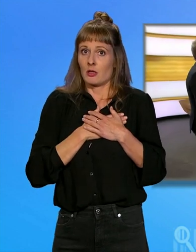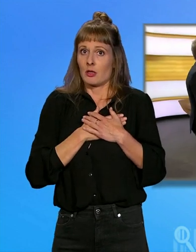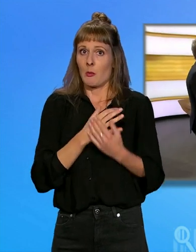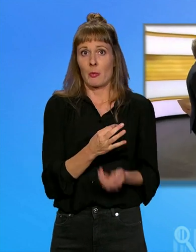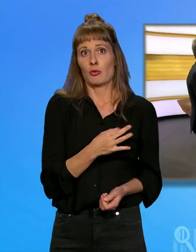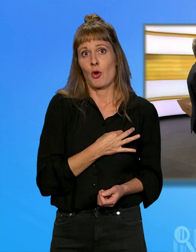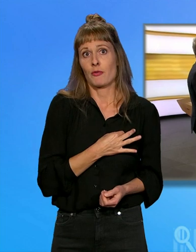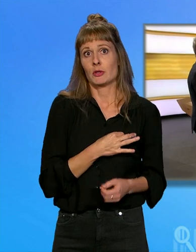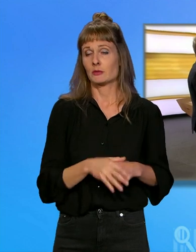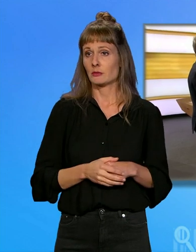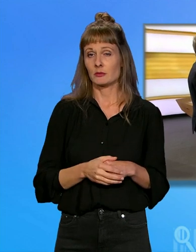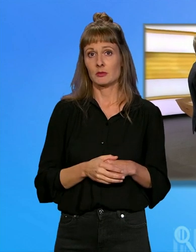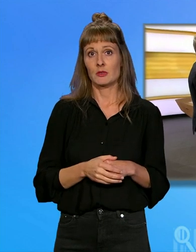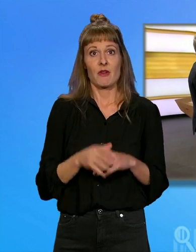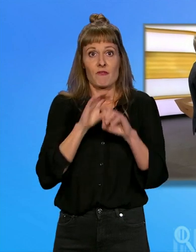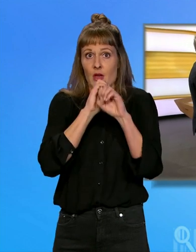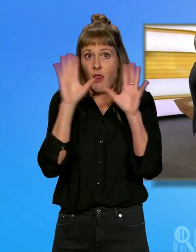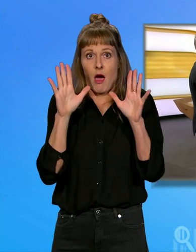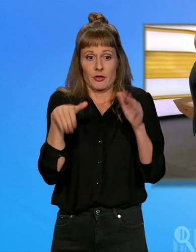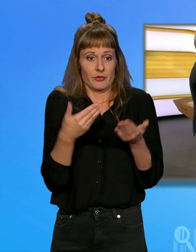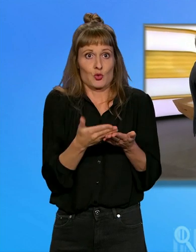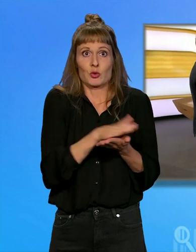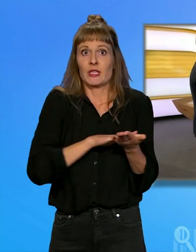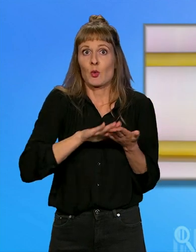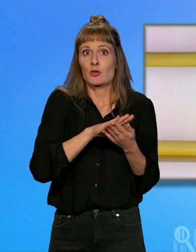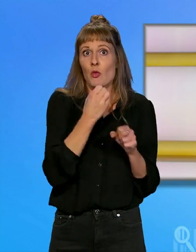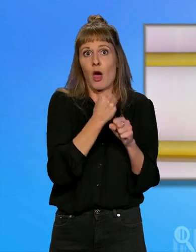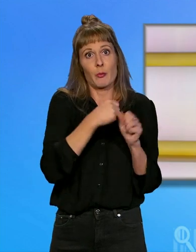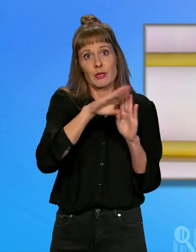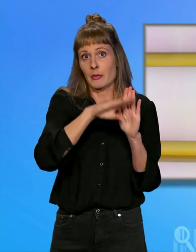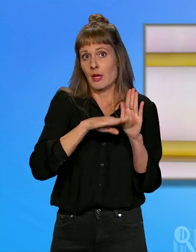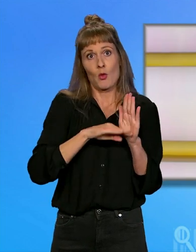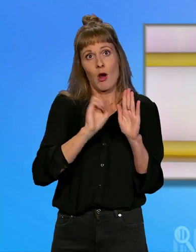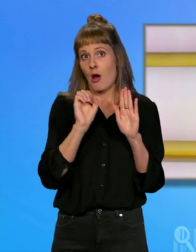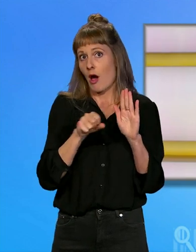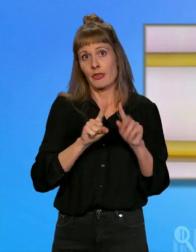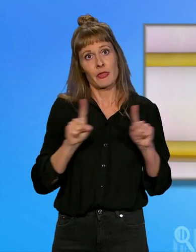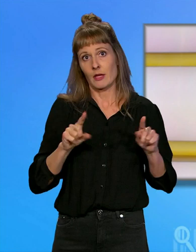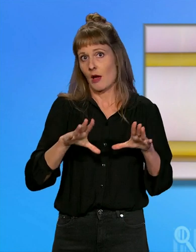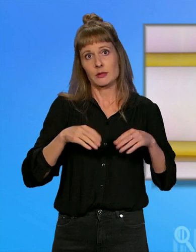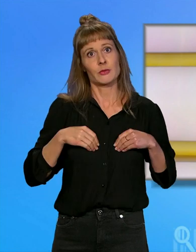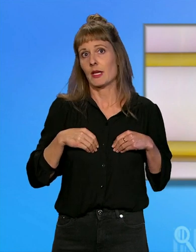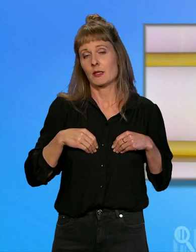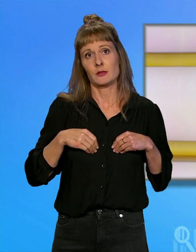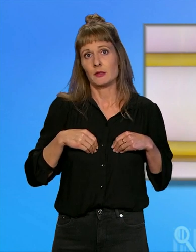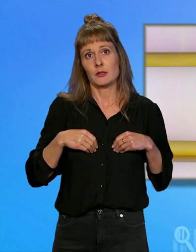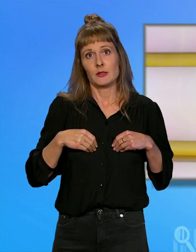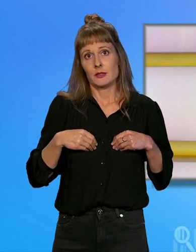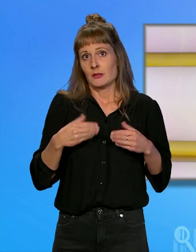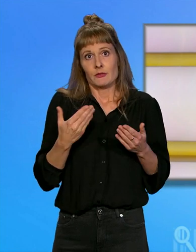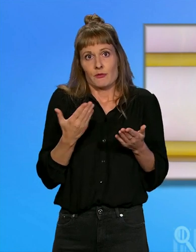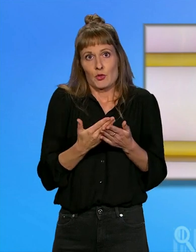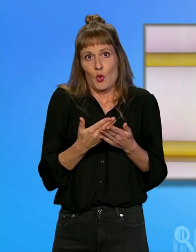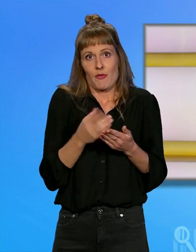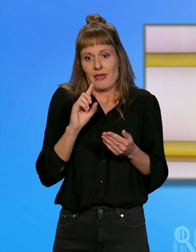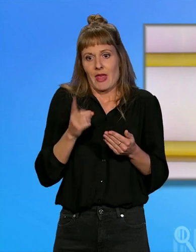klar, wir tolerieren solche Arbeitsbedingungen nicht. Wir fördern die nicht. Null Toleranz gegen sowas. Und das ist unhaltbar. Und dafür stehen